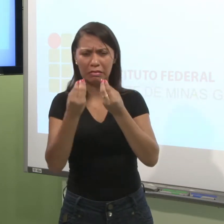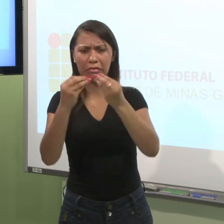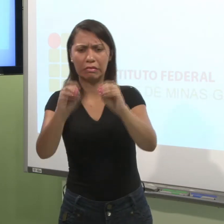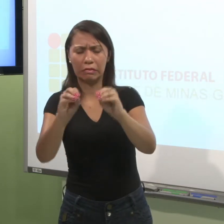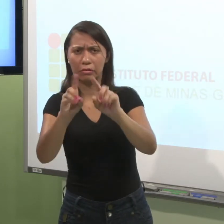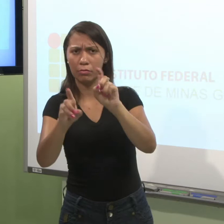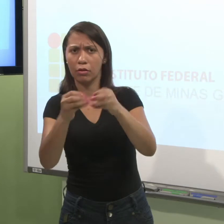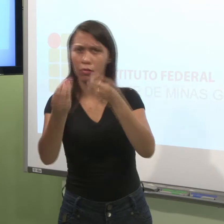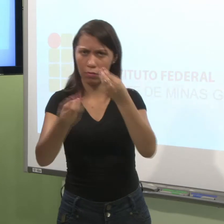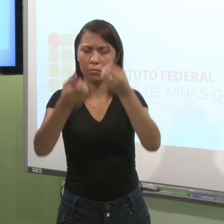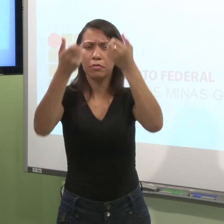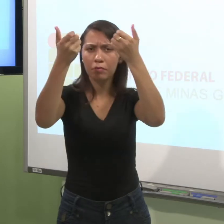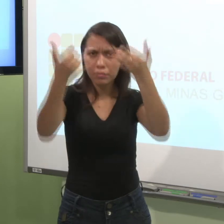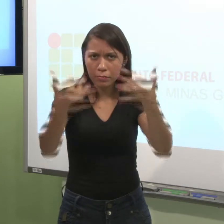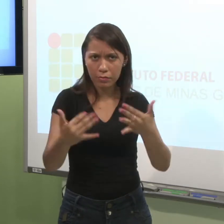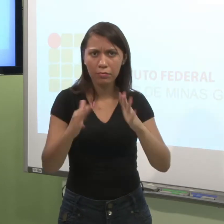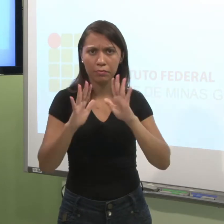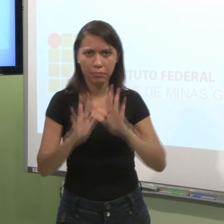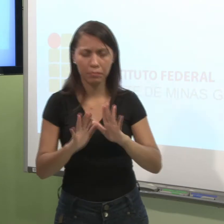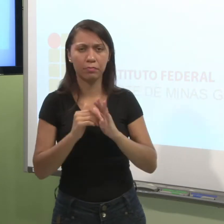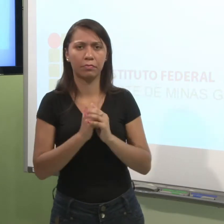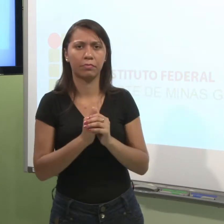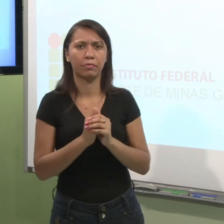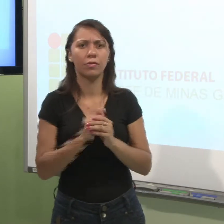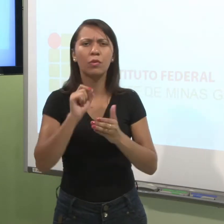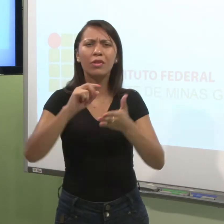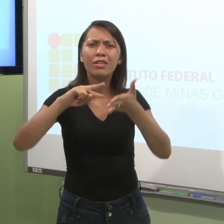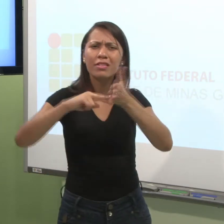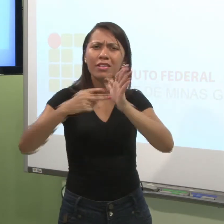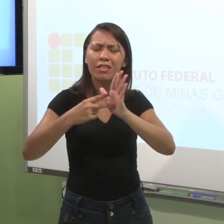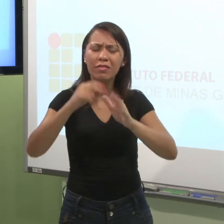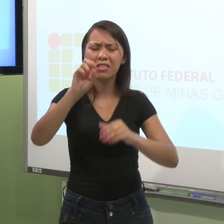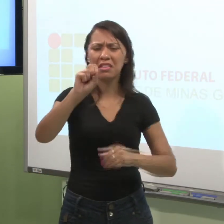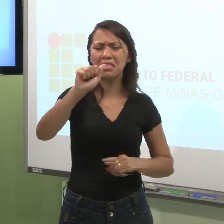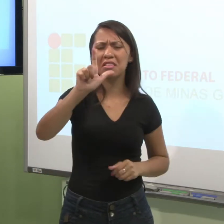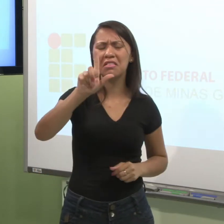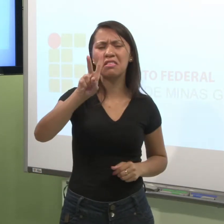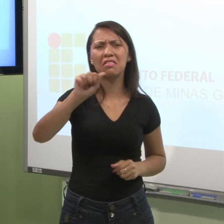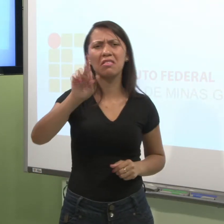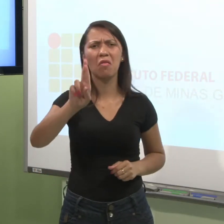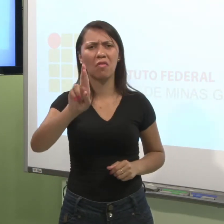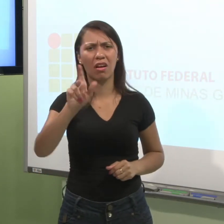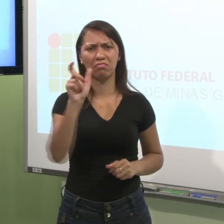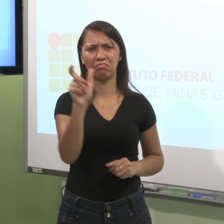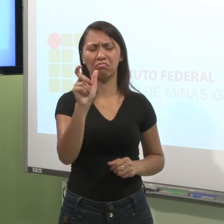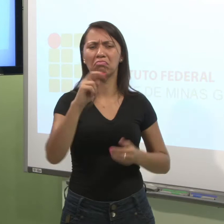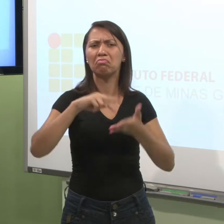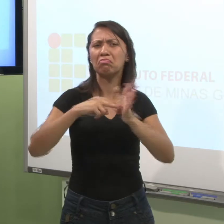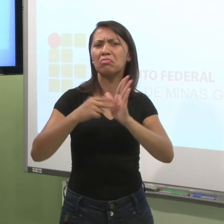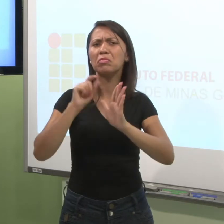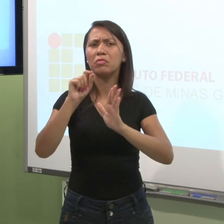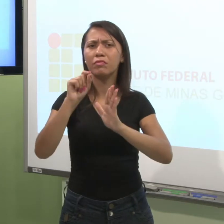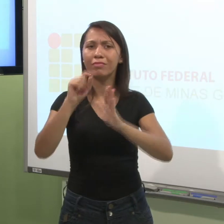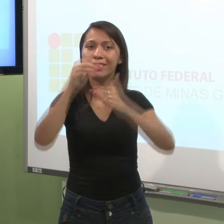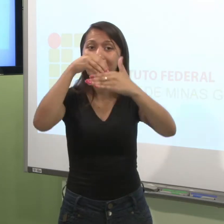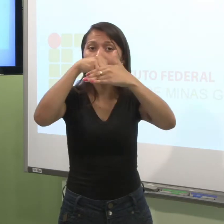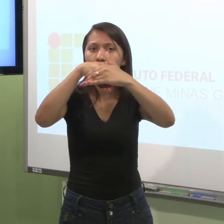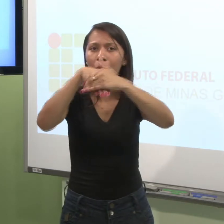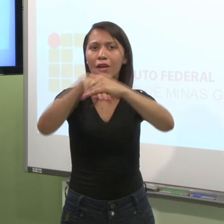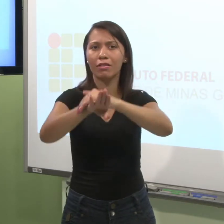Vou começar pela pergunta certa. O que significa salvar, professora? Salvar significa guardar seu texto no